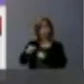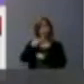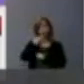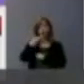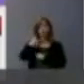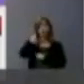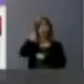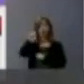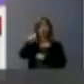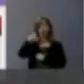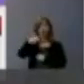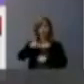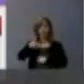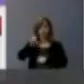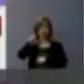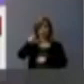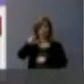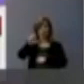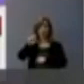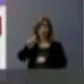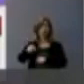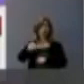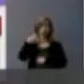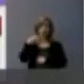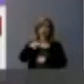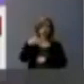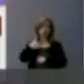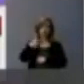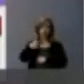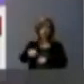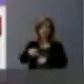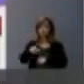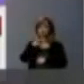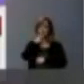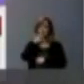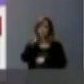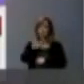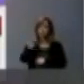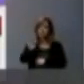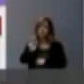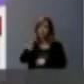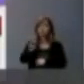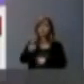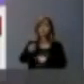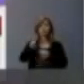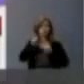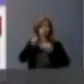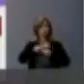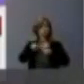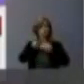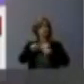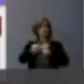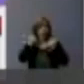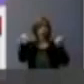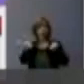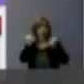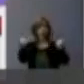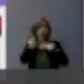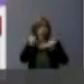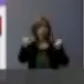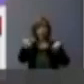è stato un animatore un promotore uno sviluppatore di quella biblioteca e credo che chi l'ha